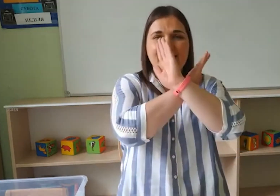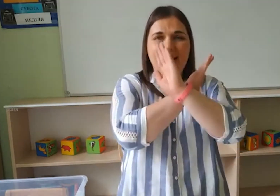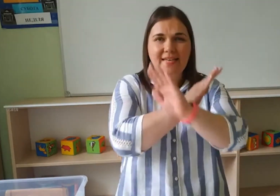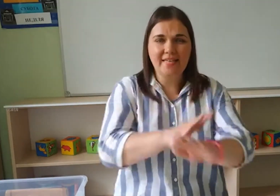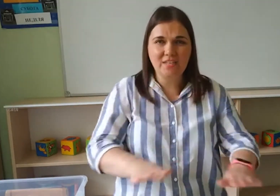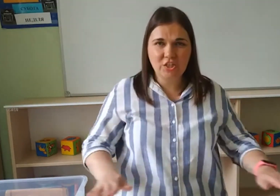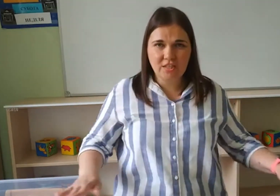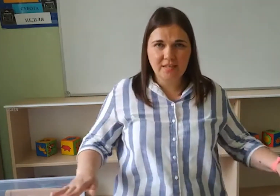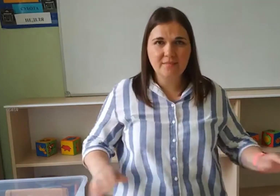Закінчили.